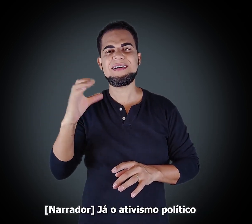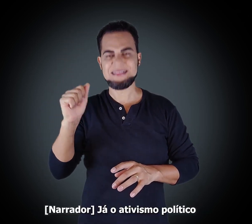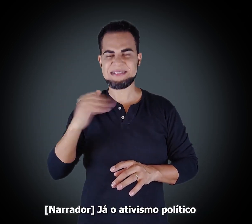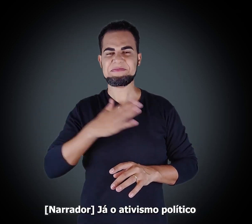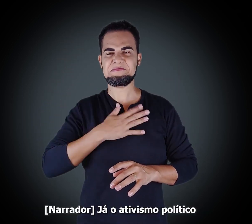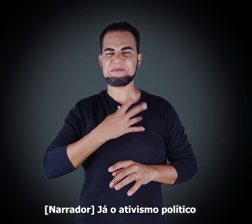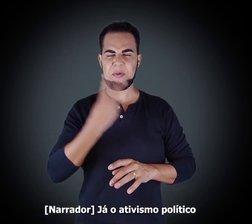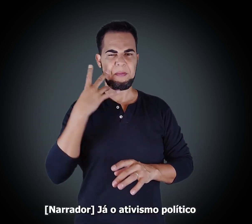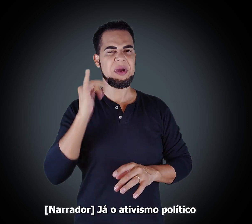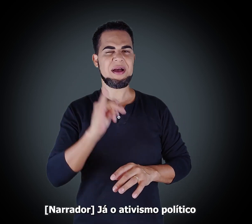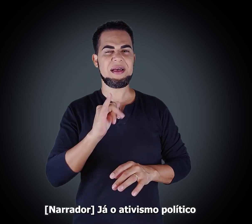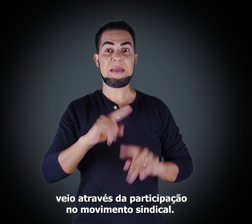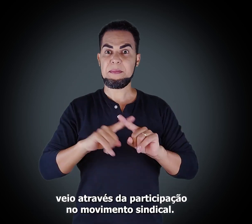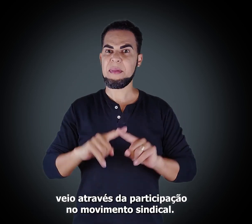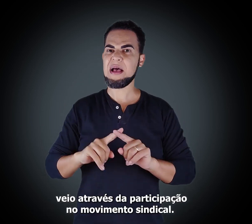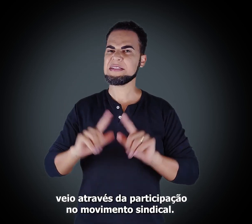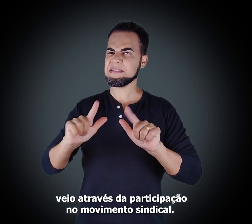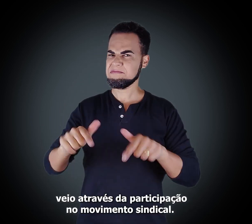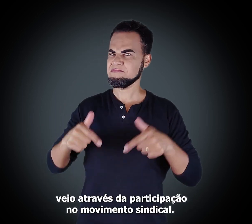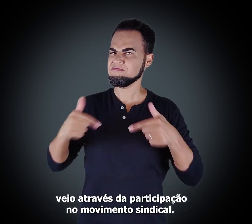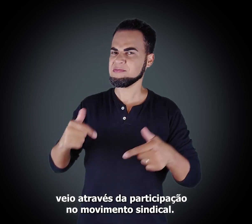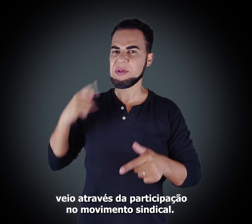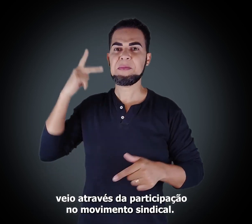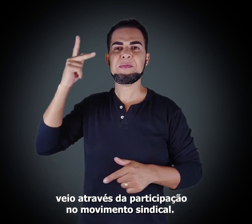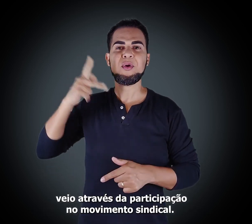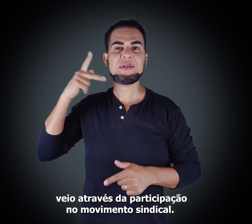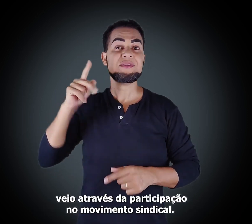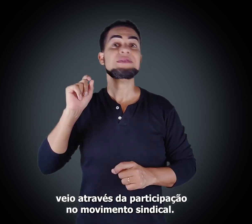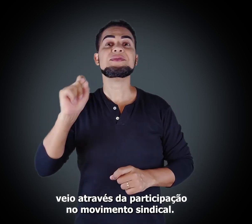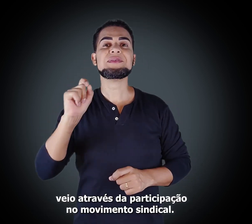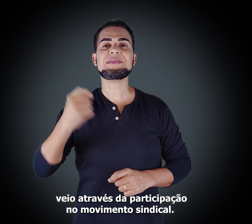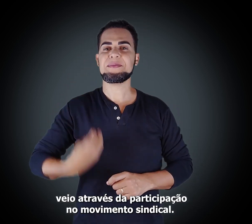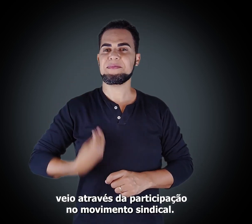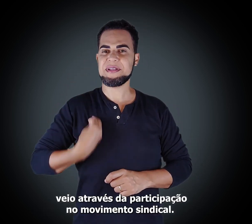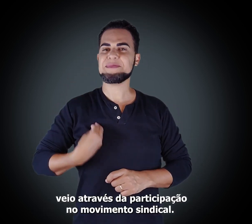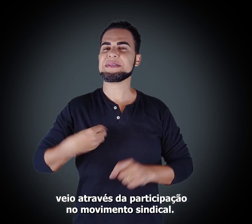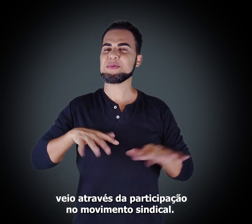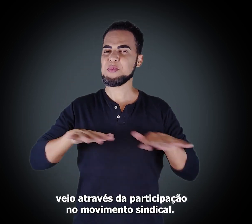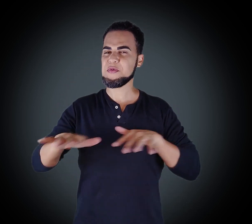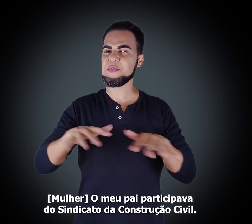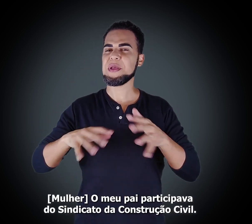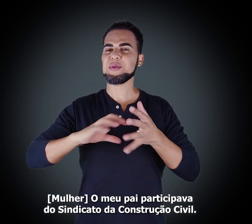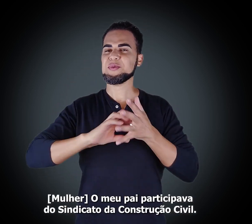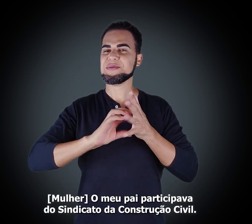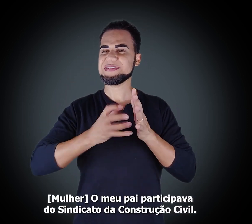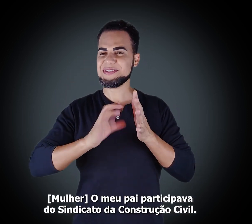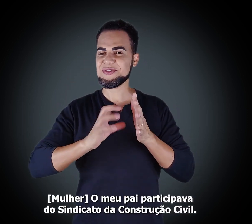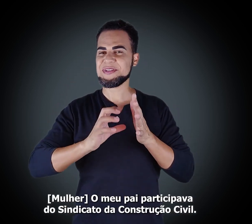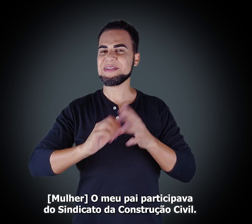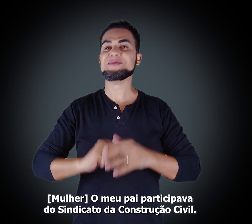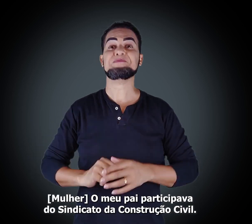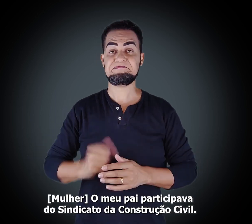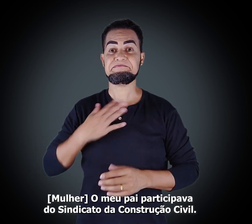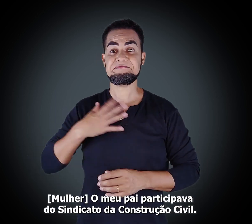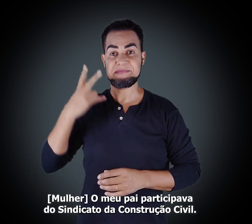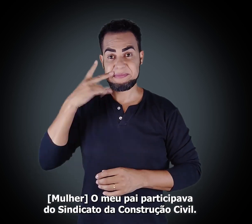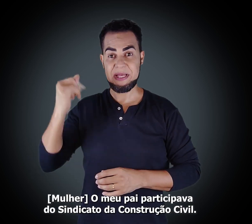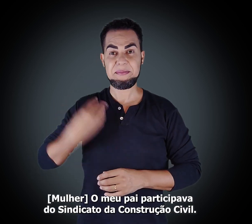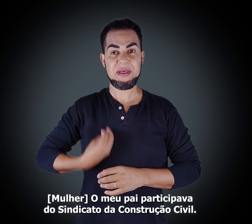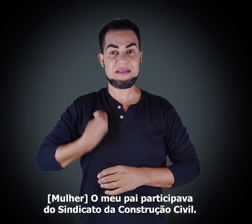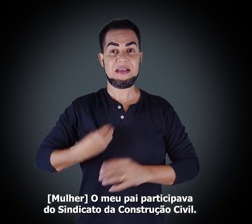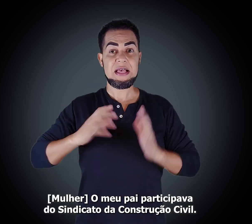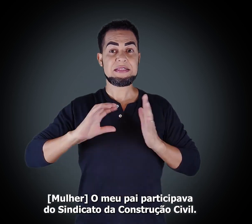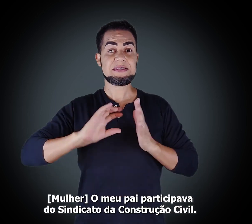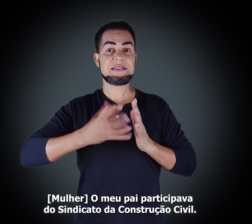Já o ativismo político veio através da participação no movimento sindical. Meu pai participava do